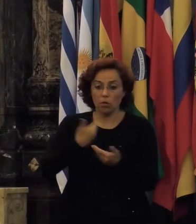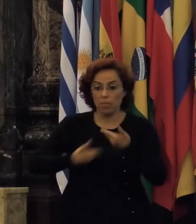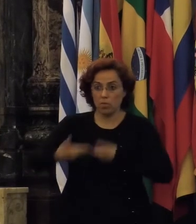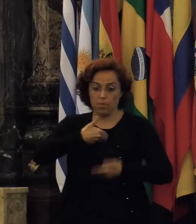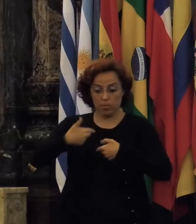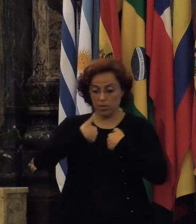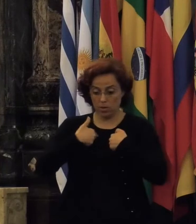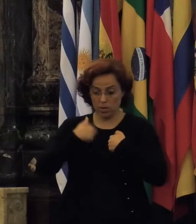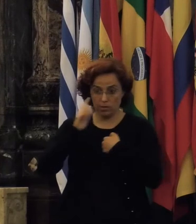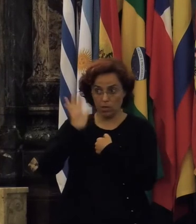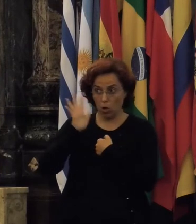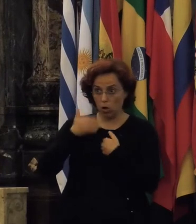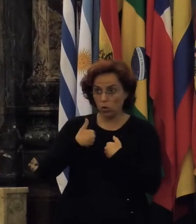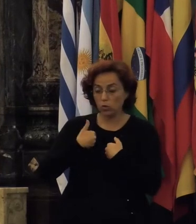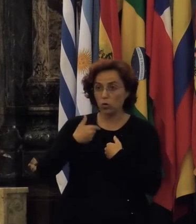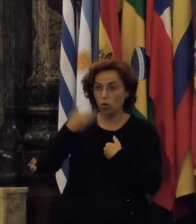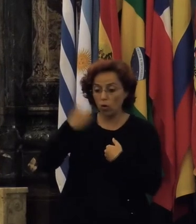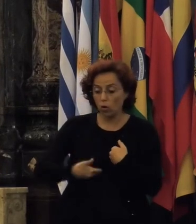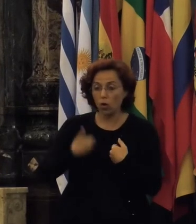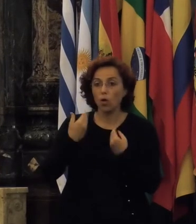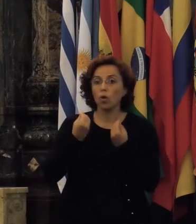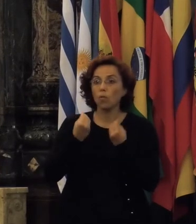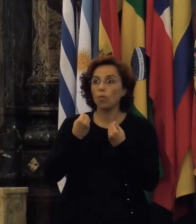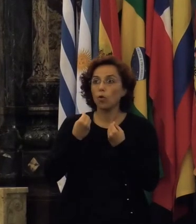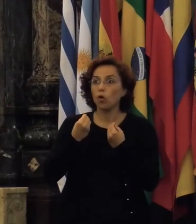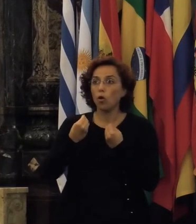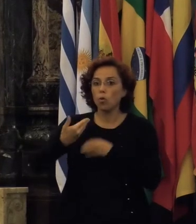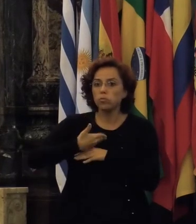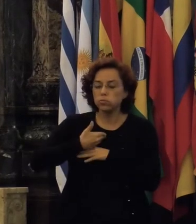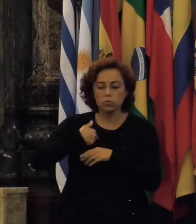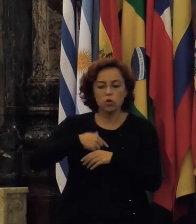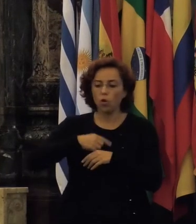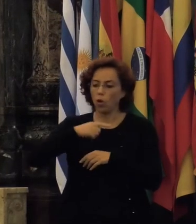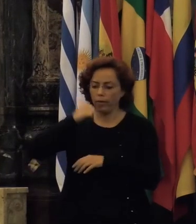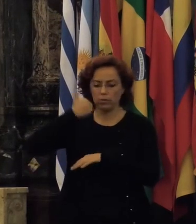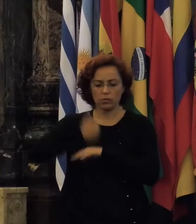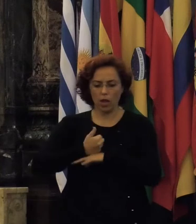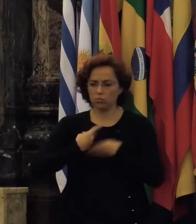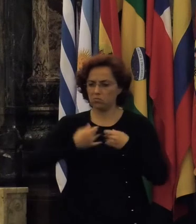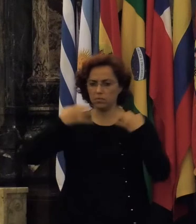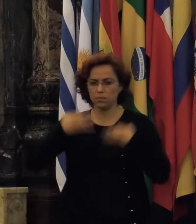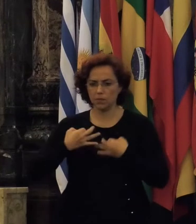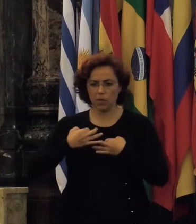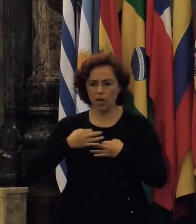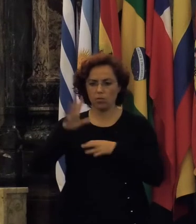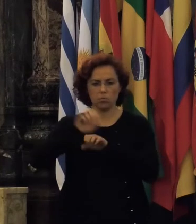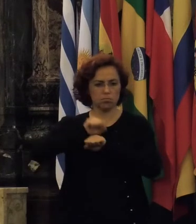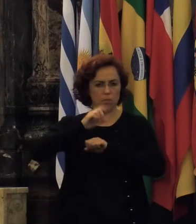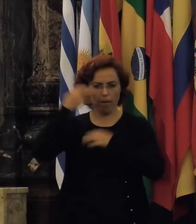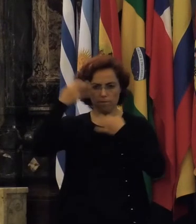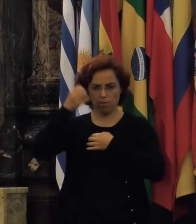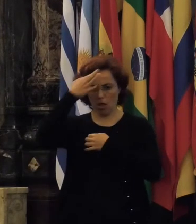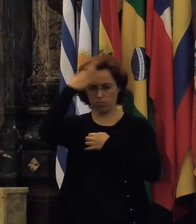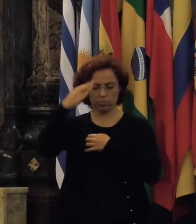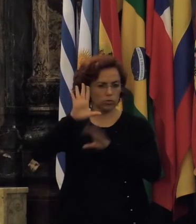esto que estábamos hablando antes, en que estemos dispuestos, predispuestos y formados